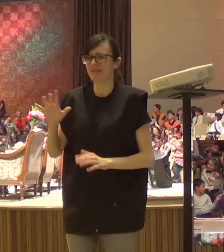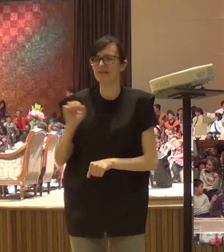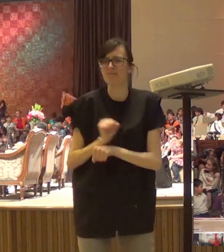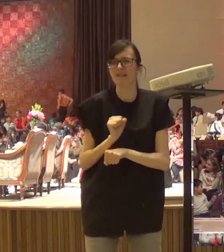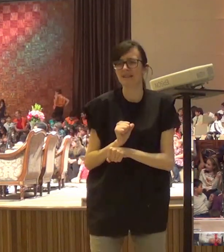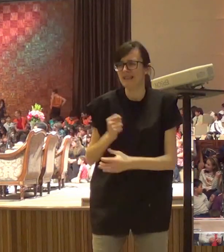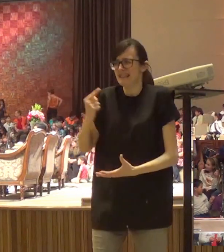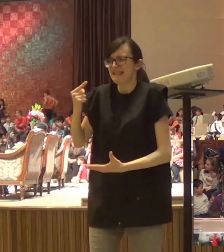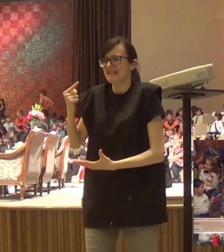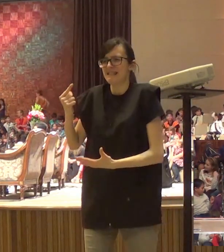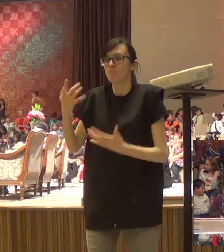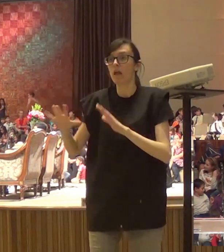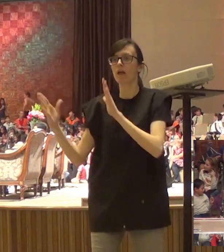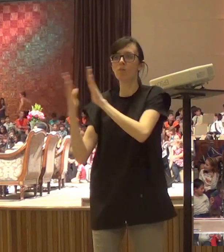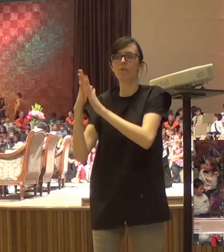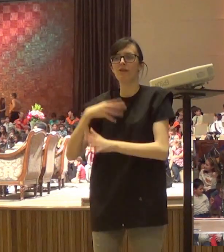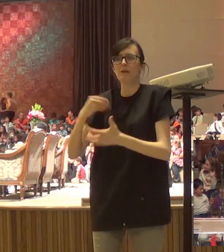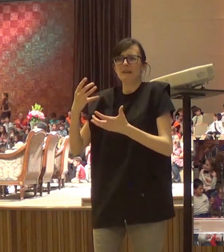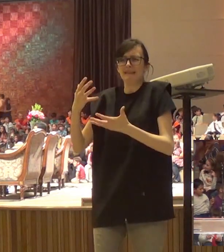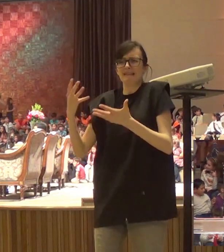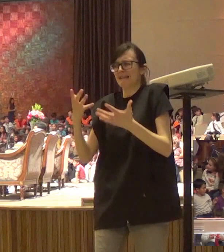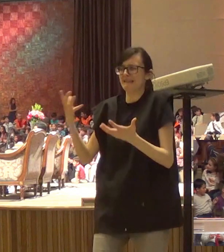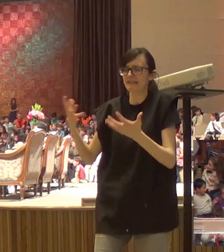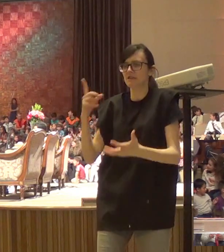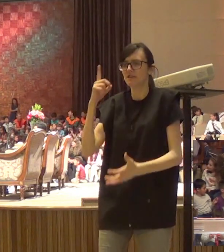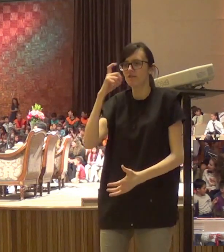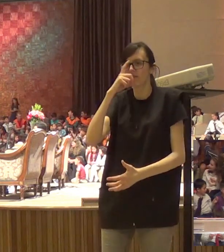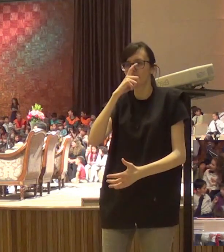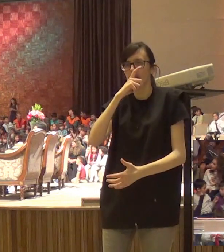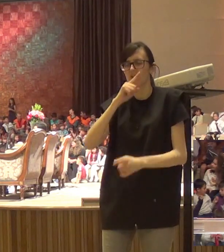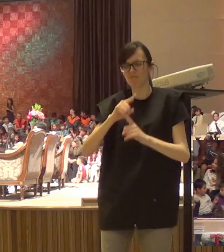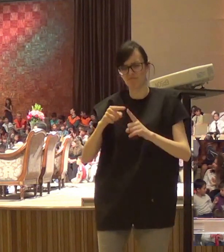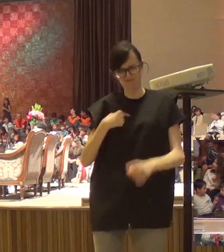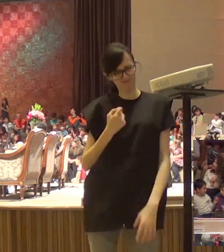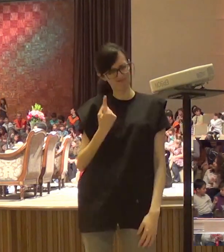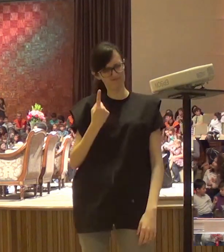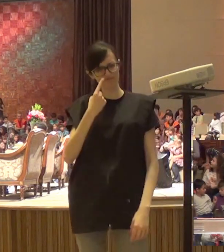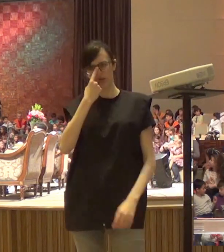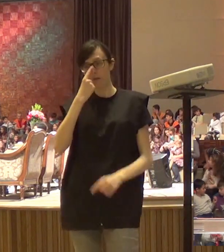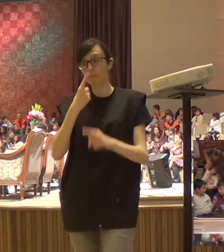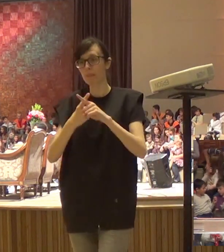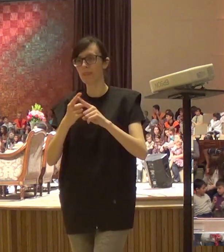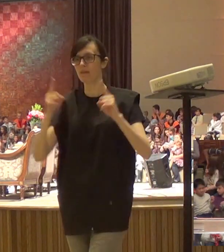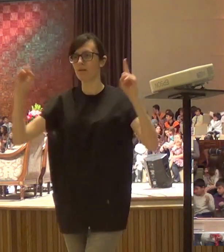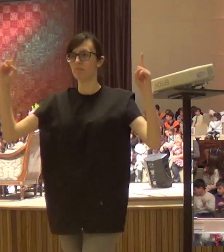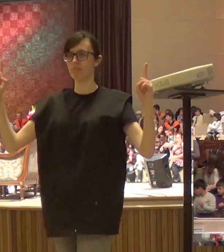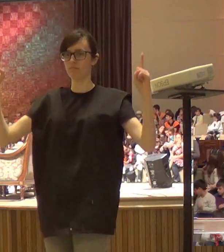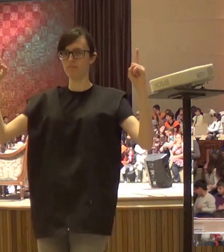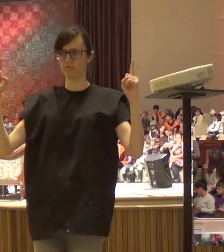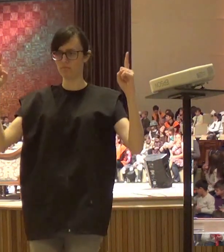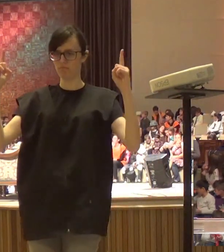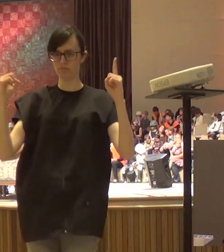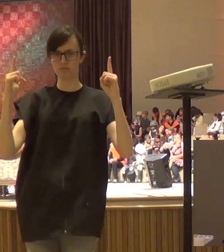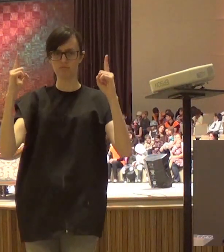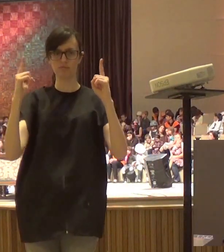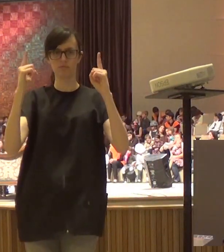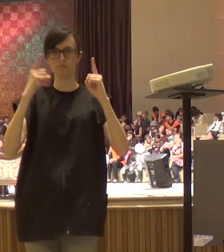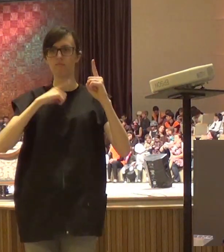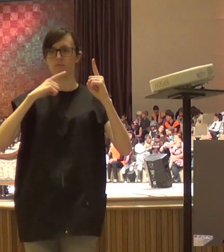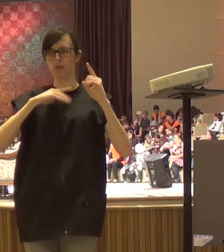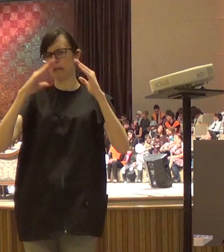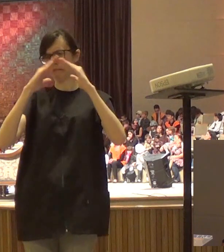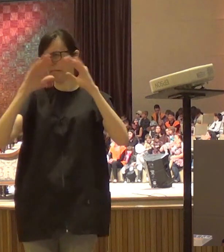das autoridades para conseguir essa conversa. E eu acho muito interessante essa cena, quando Absalão e Davi se encontram no